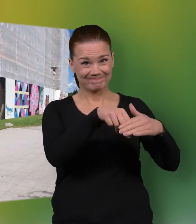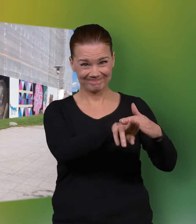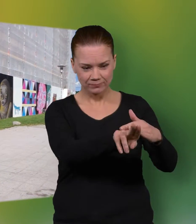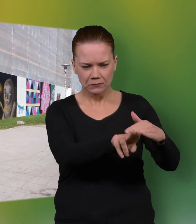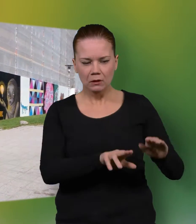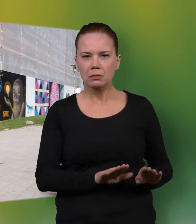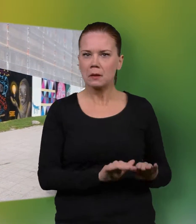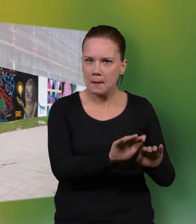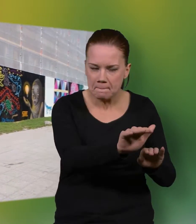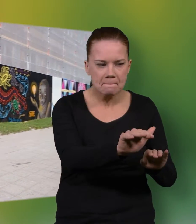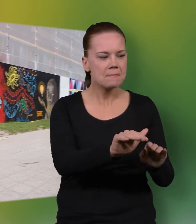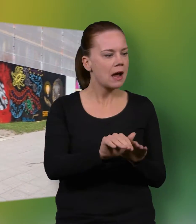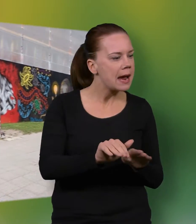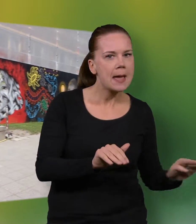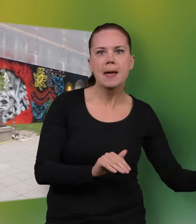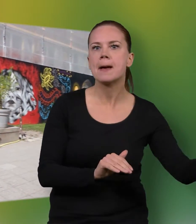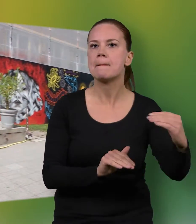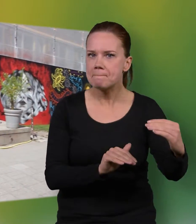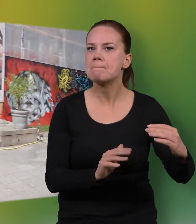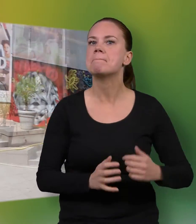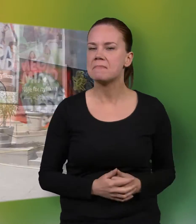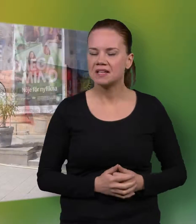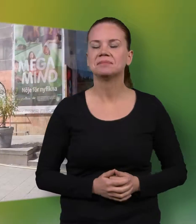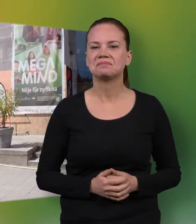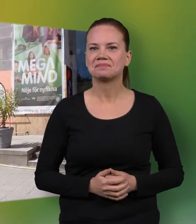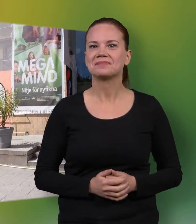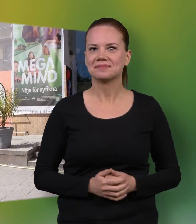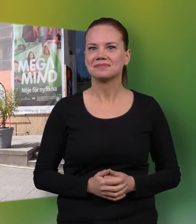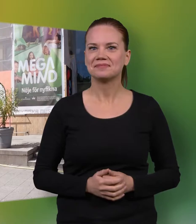Vid entrén tar du rampen eller trappan för att komma in i museet.